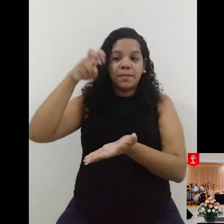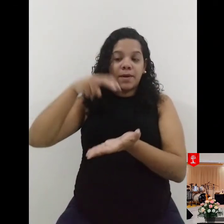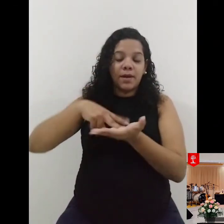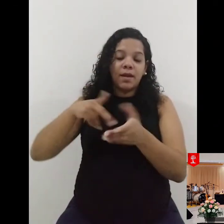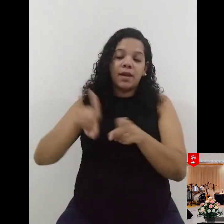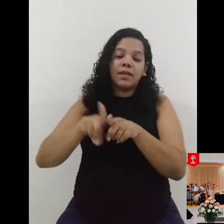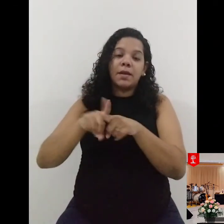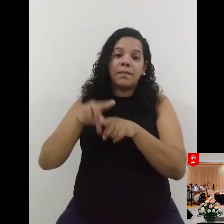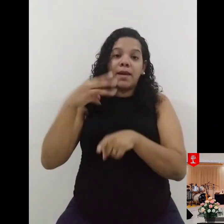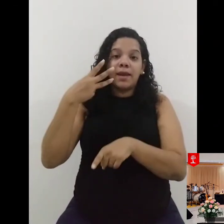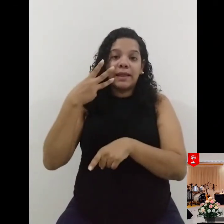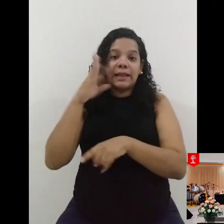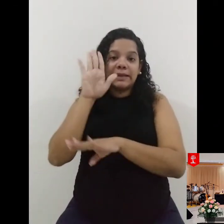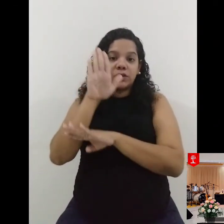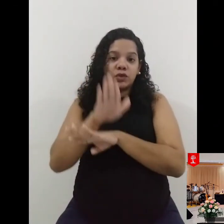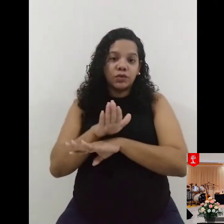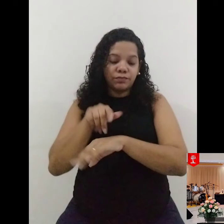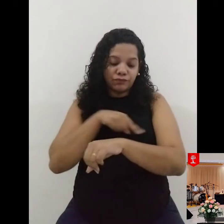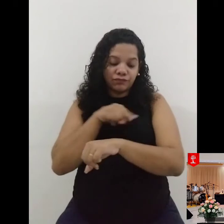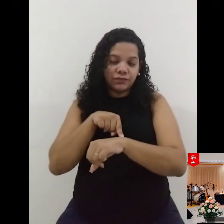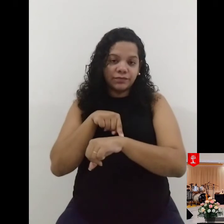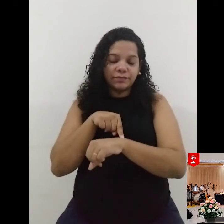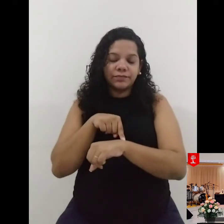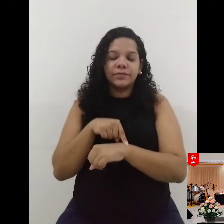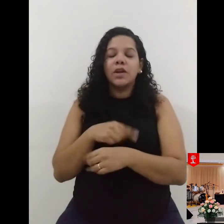foi orar.